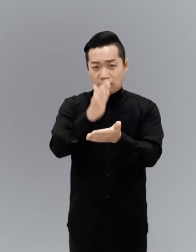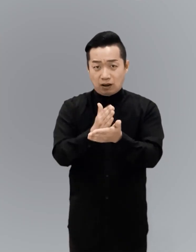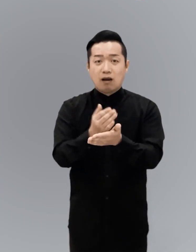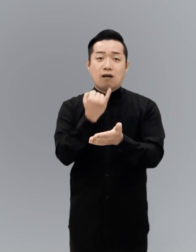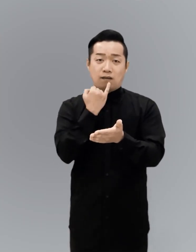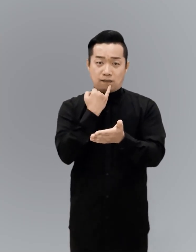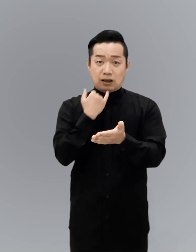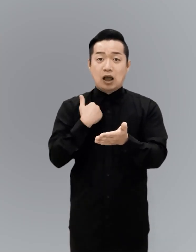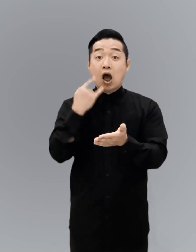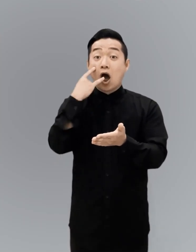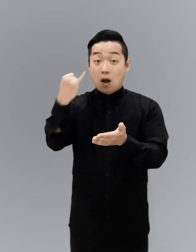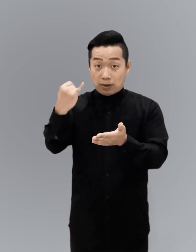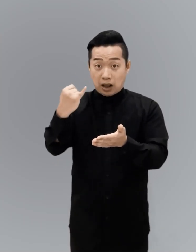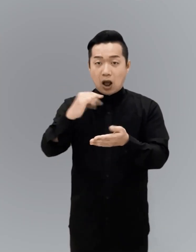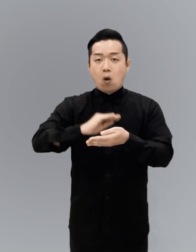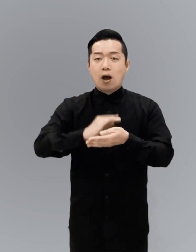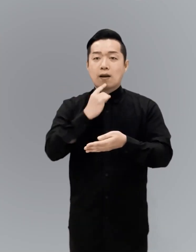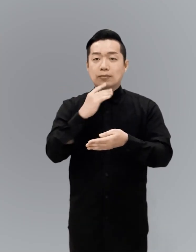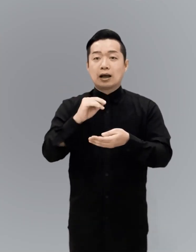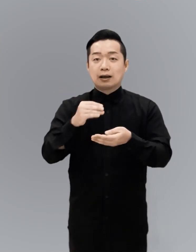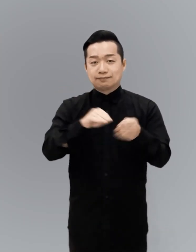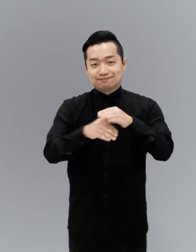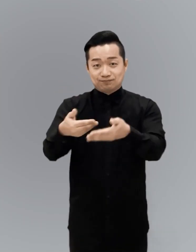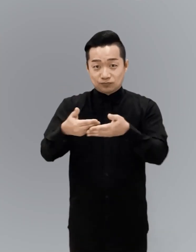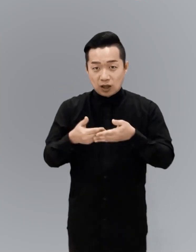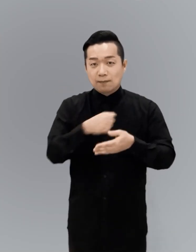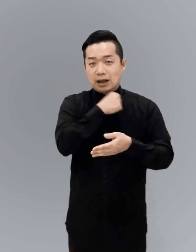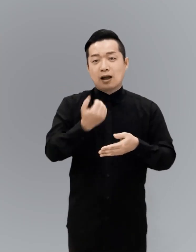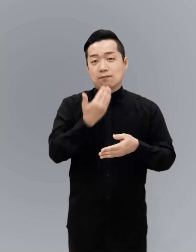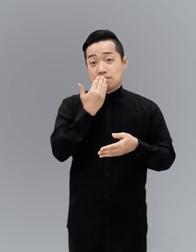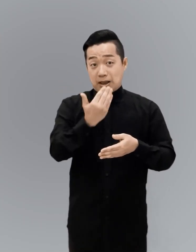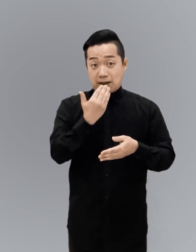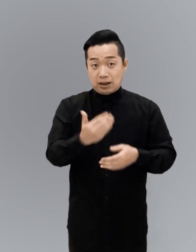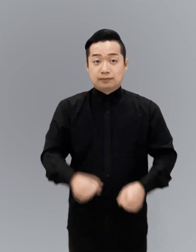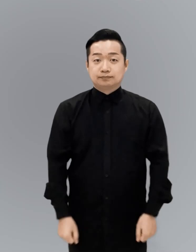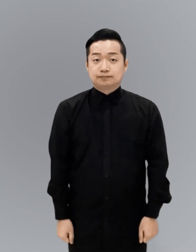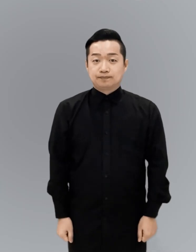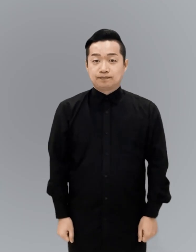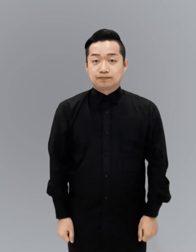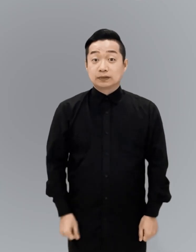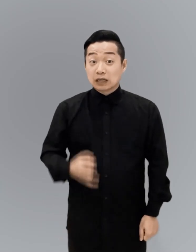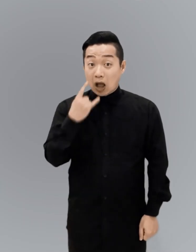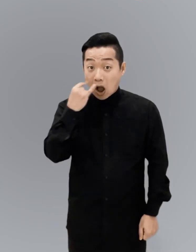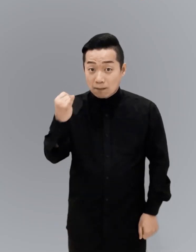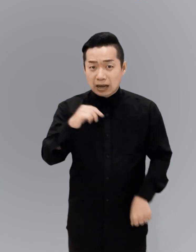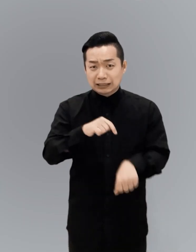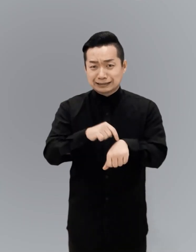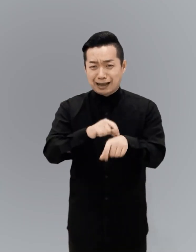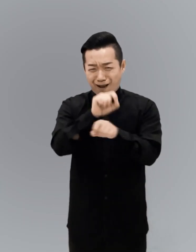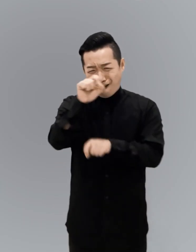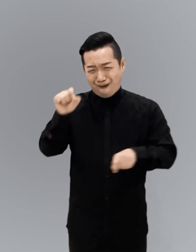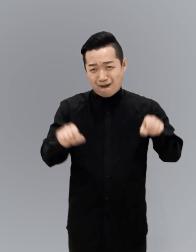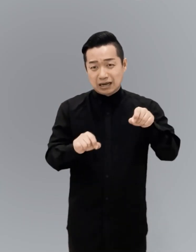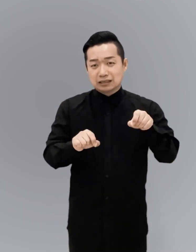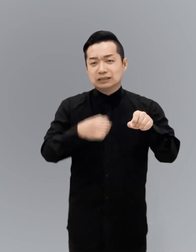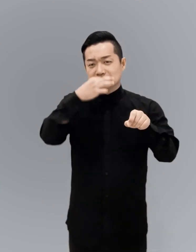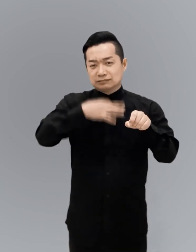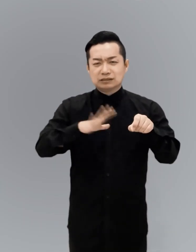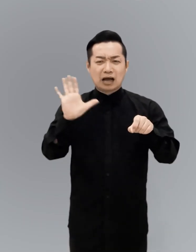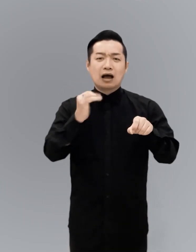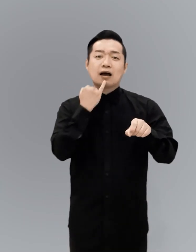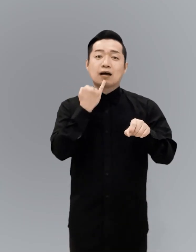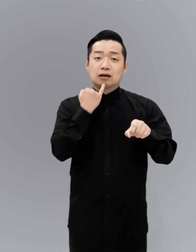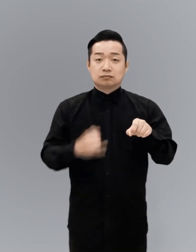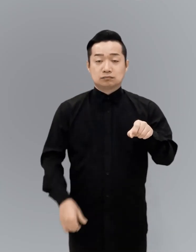싸지 않아도 돼요. 저는 엄마가 그냥 도시락만 싸주면 그거를 맛있게 먹을 수 있으니까 엄마가 그렇게 오랜 시간 동안